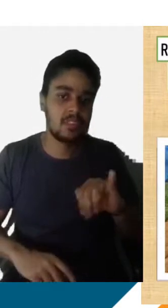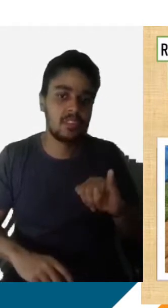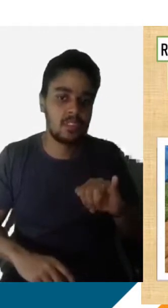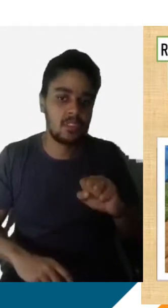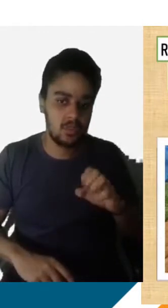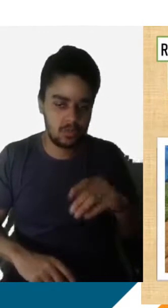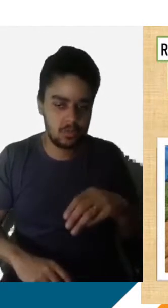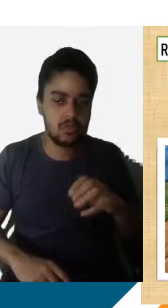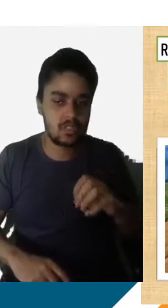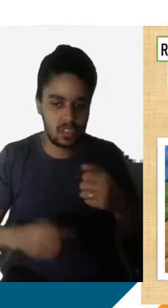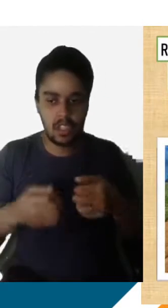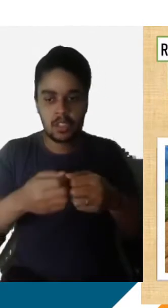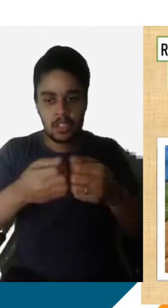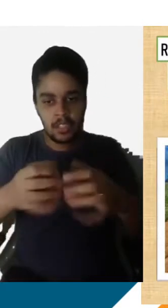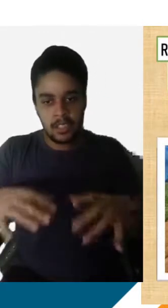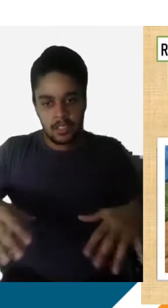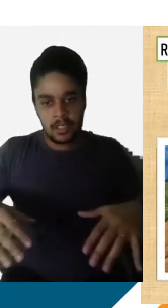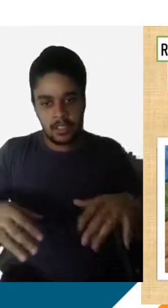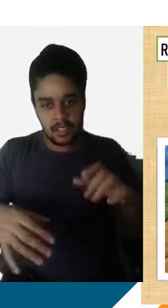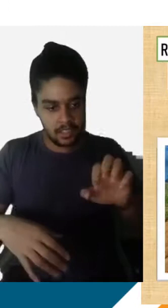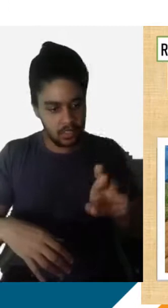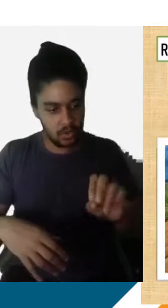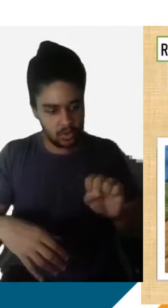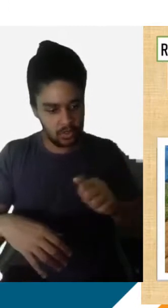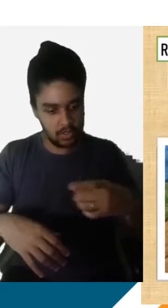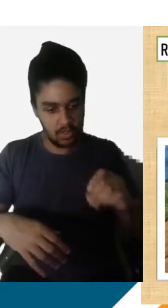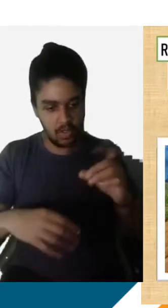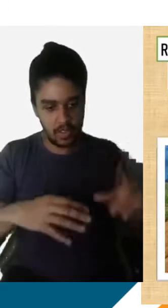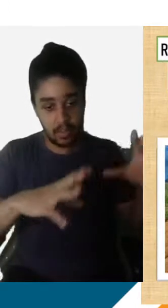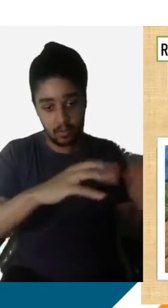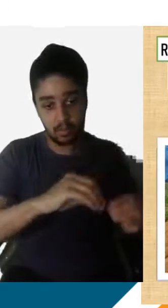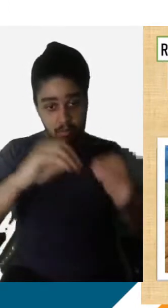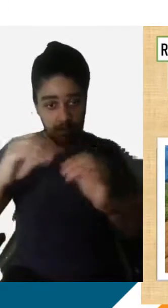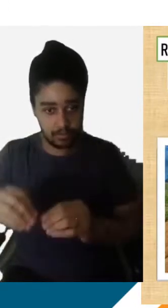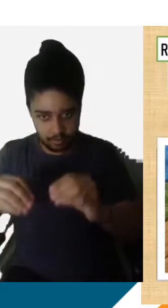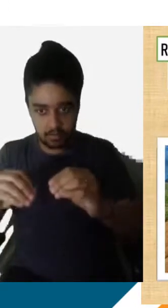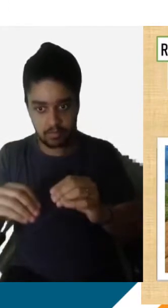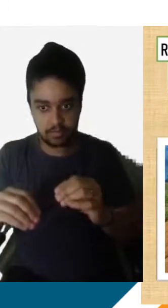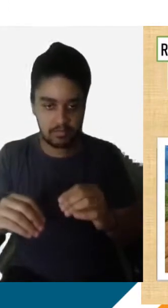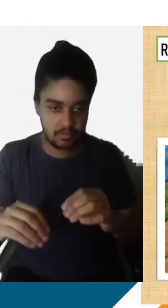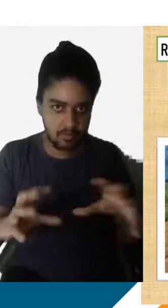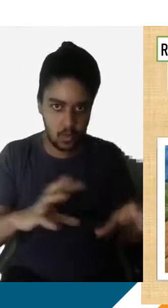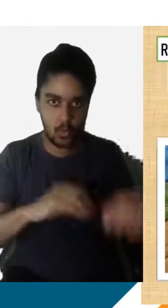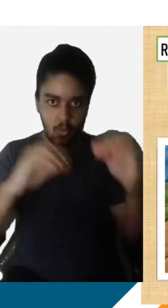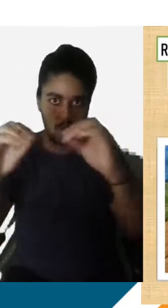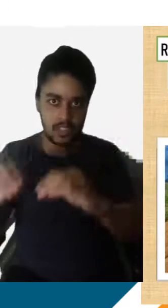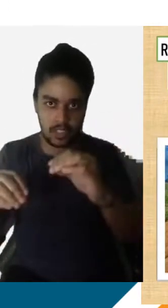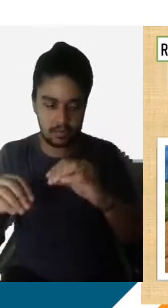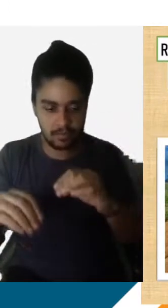essa fragmentação, a erosão é o transporte, é o processo de transporte de